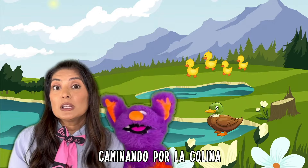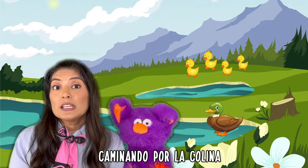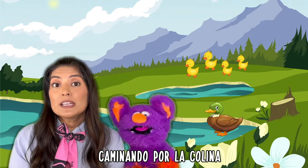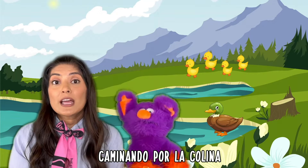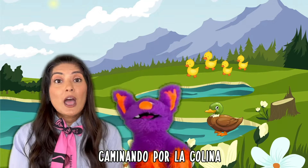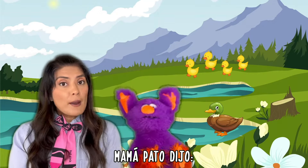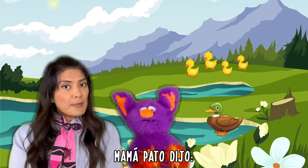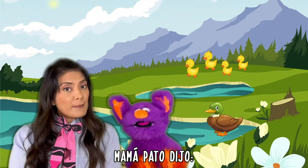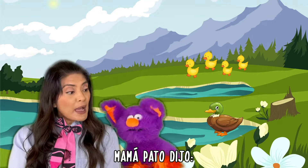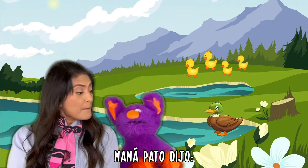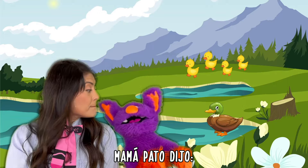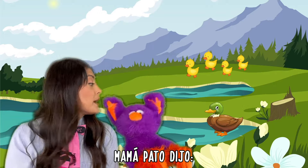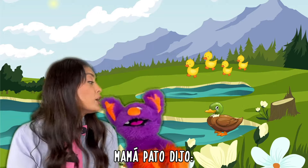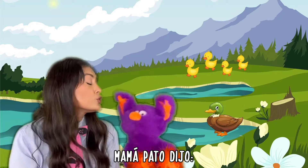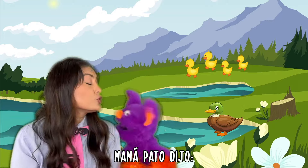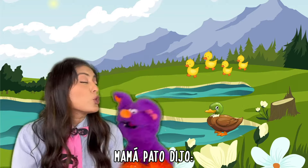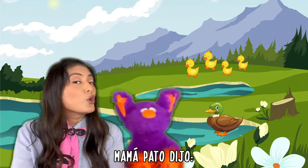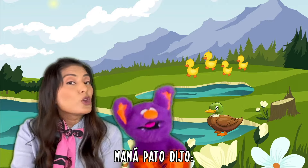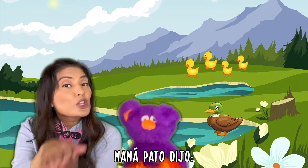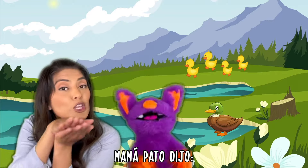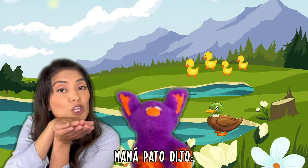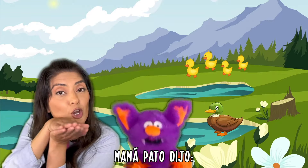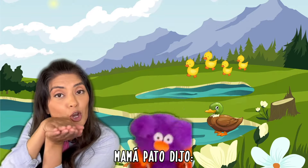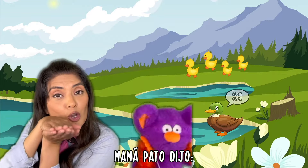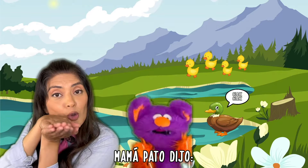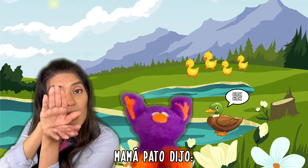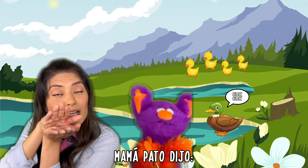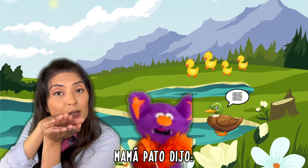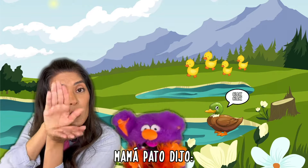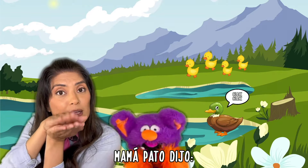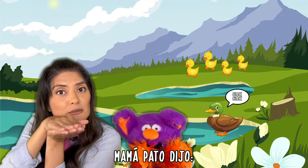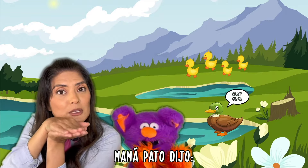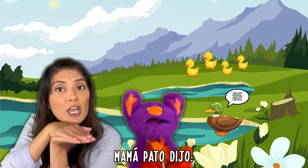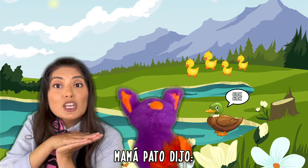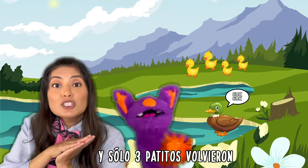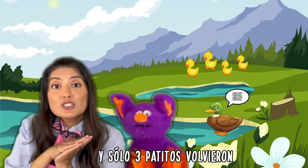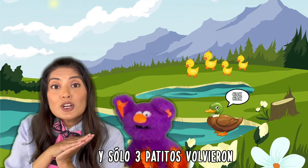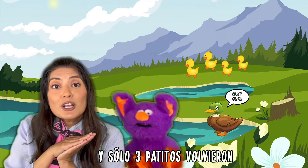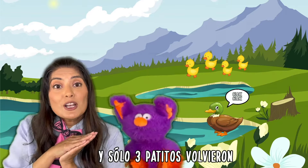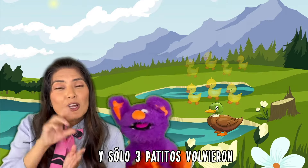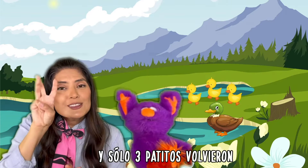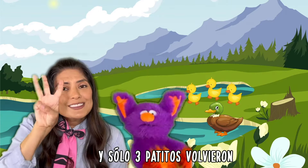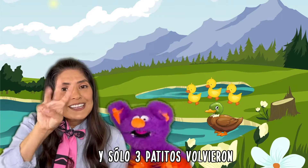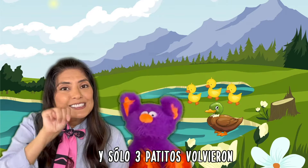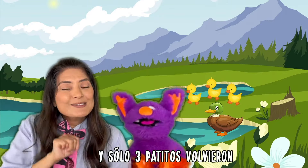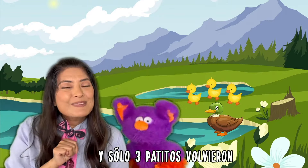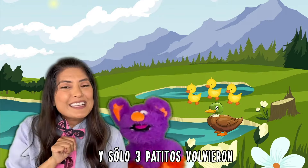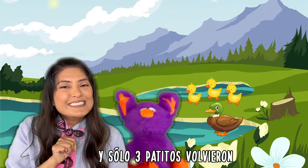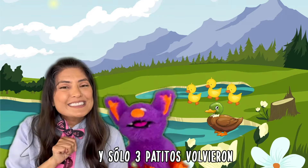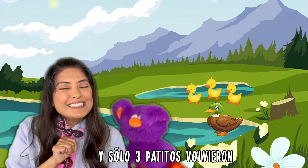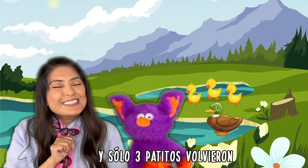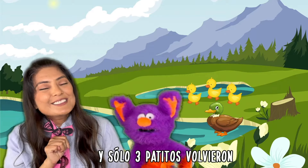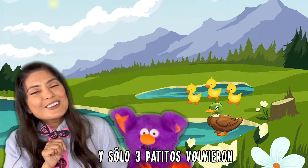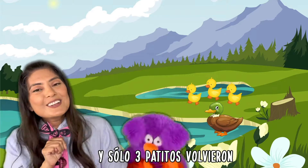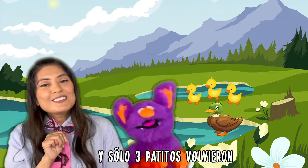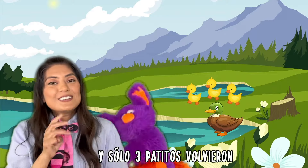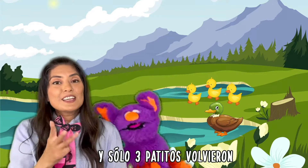colina. Mamá pato dijo cuac, cuac, y solo tres patitos